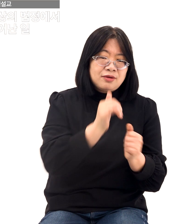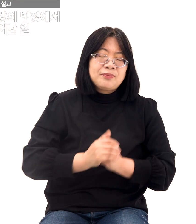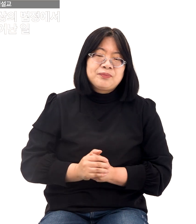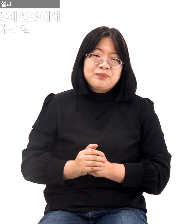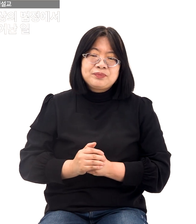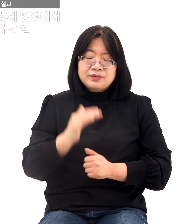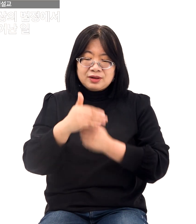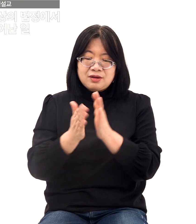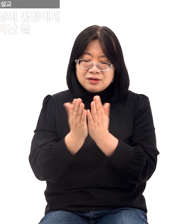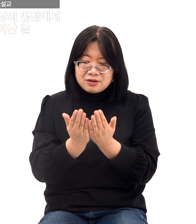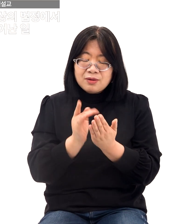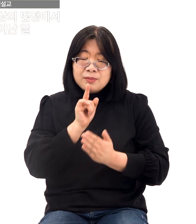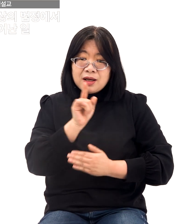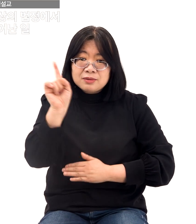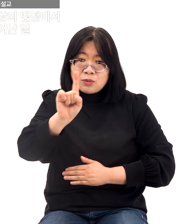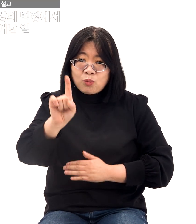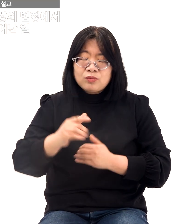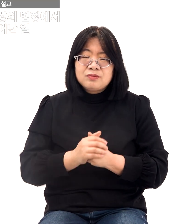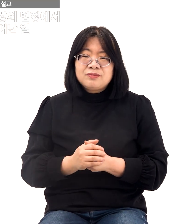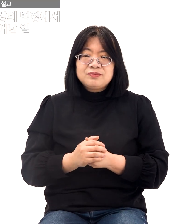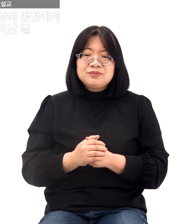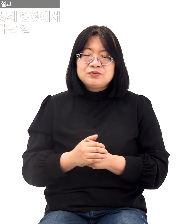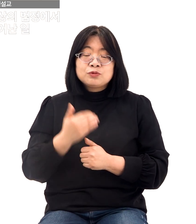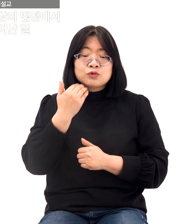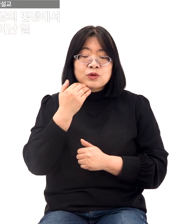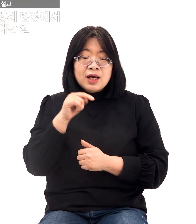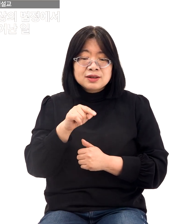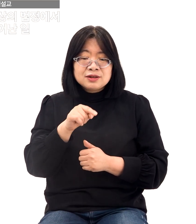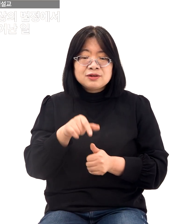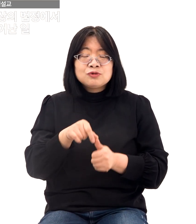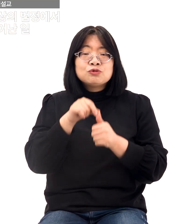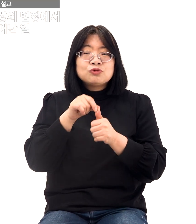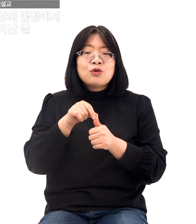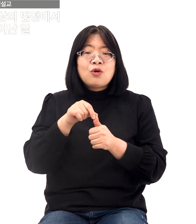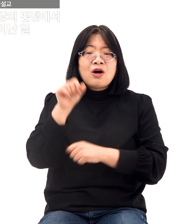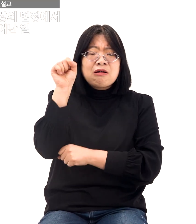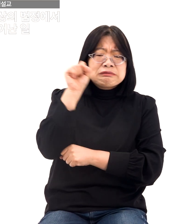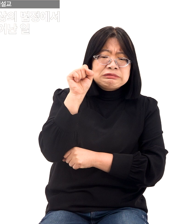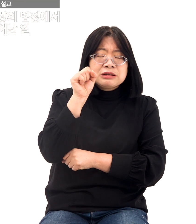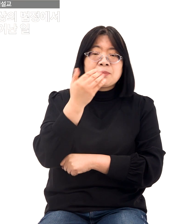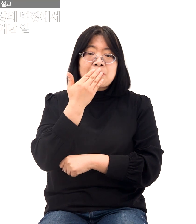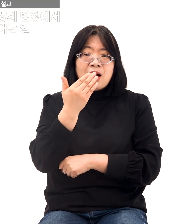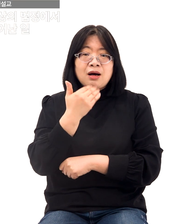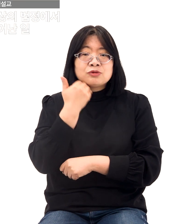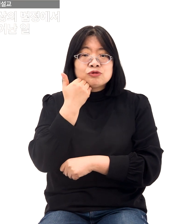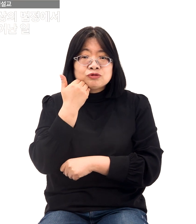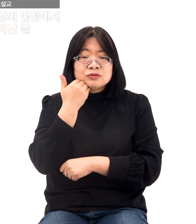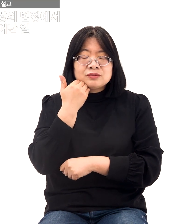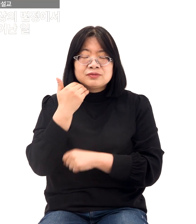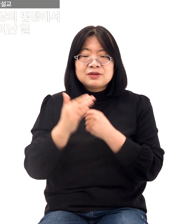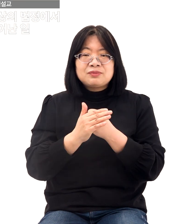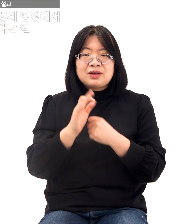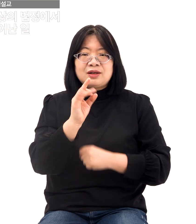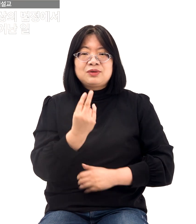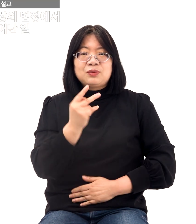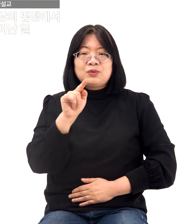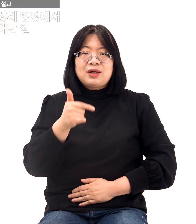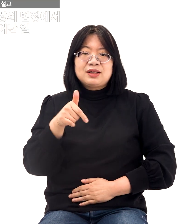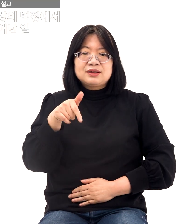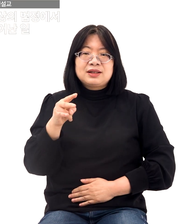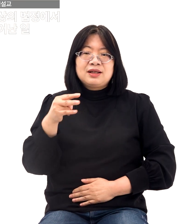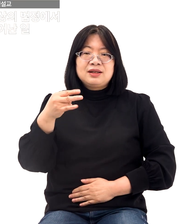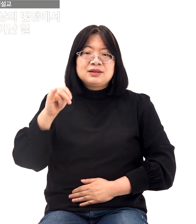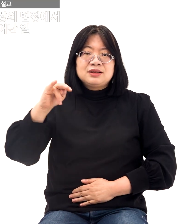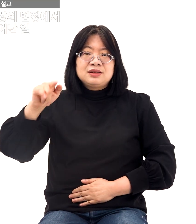성경은 뭐라 그래요? 누가 이 구원을 흔들까요? 그래서 우리 요한계시록 7장을 한번